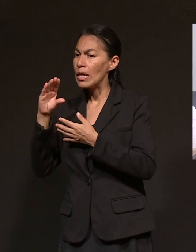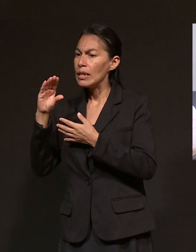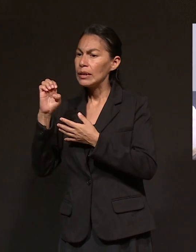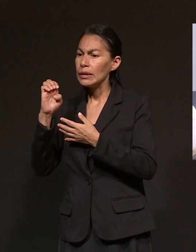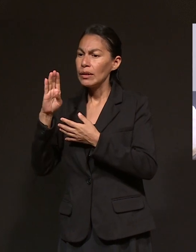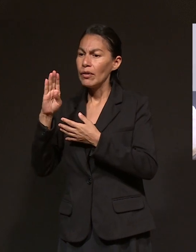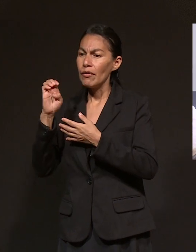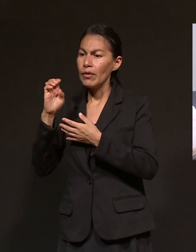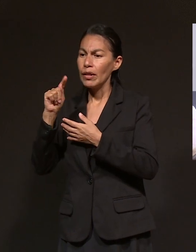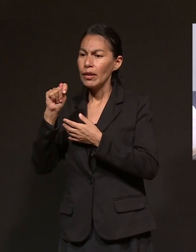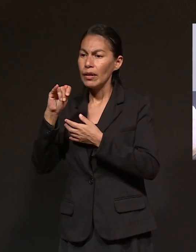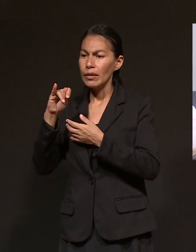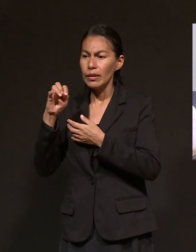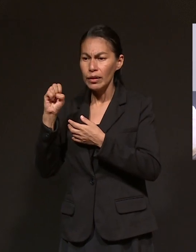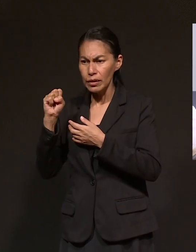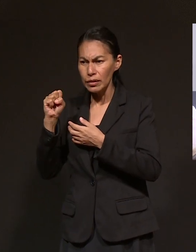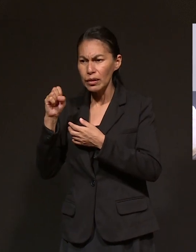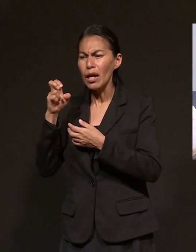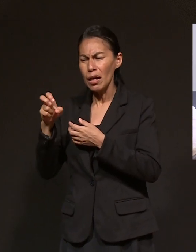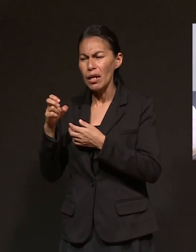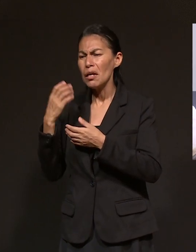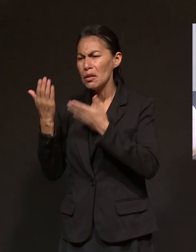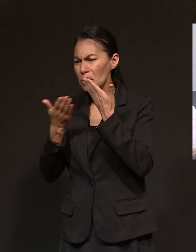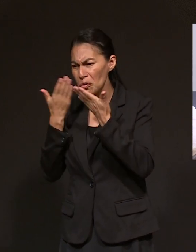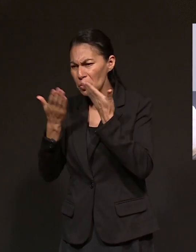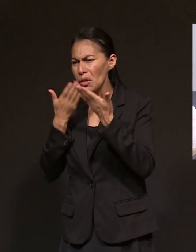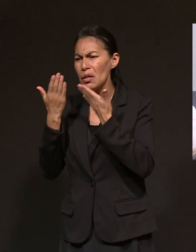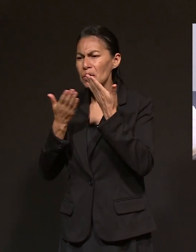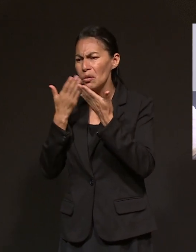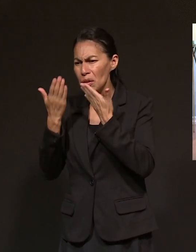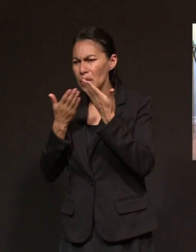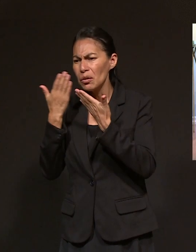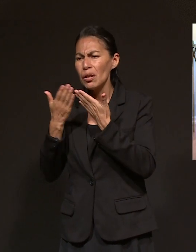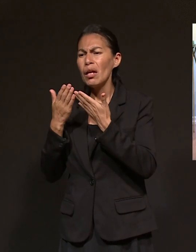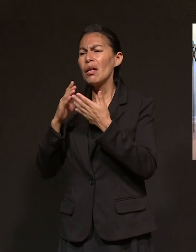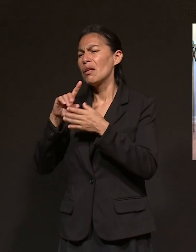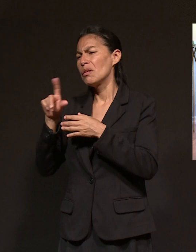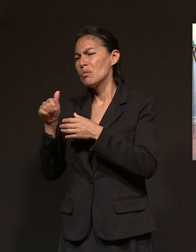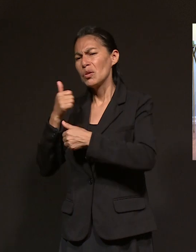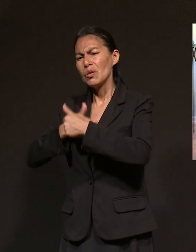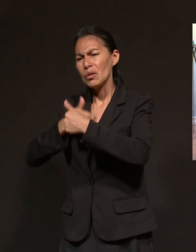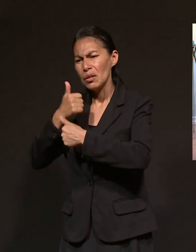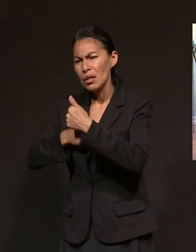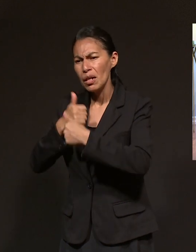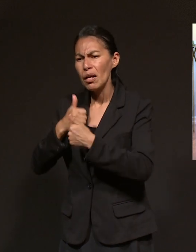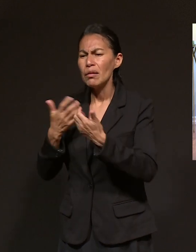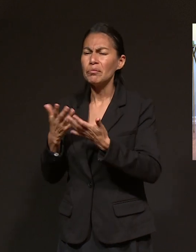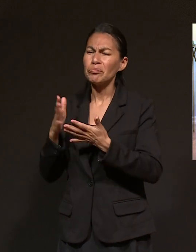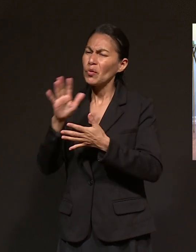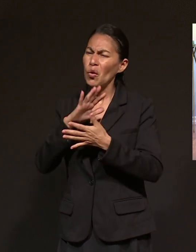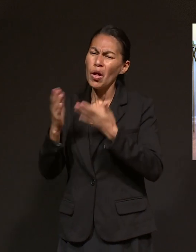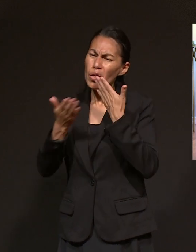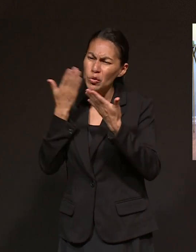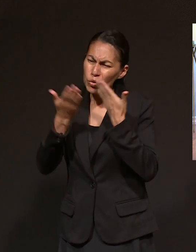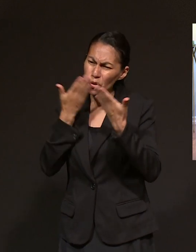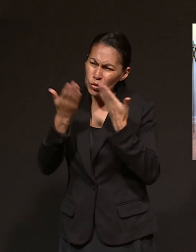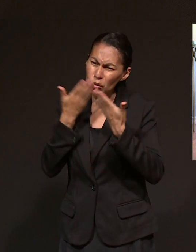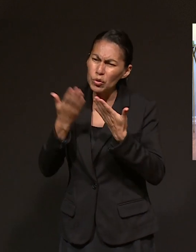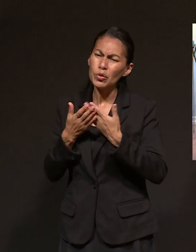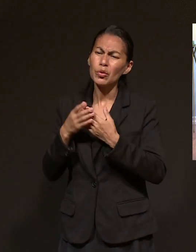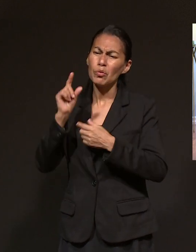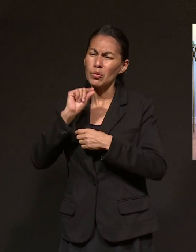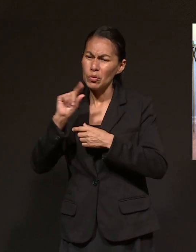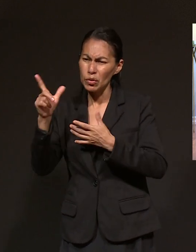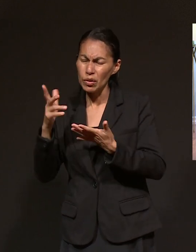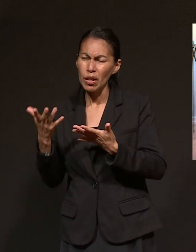Fui admitido en un Cebetis. Estudié el Cebetis y después inicié la carrera de Ingeniería